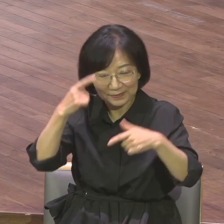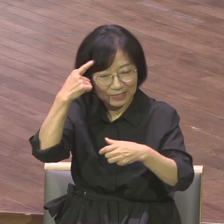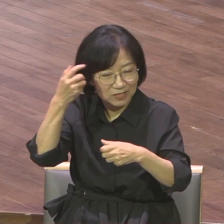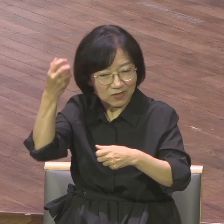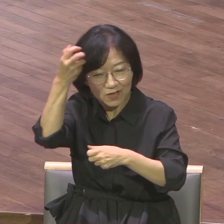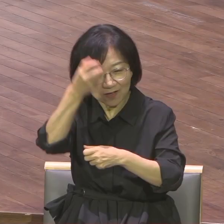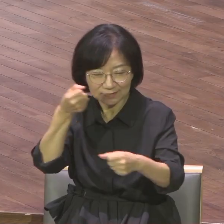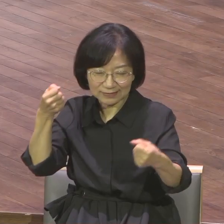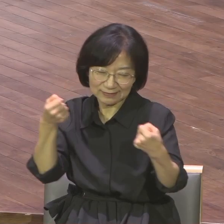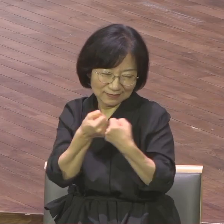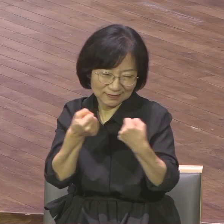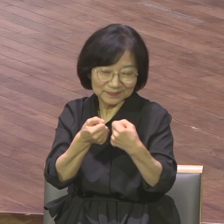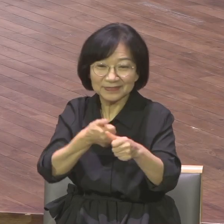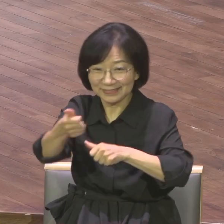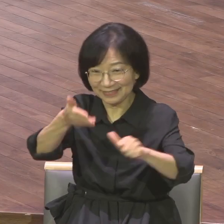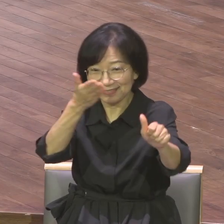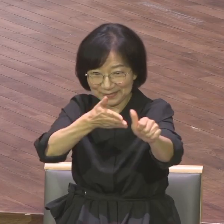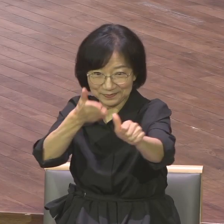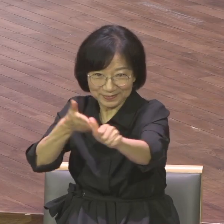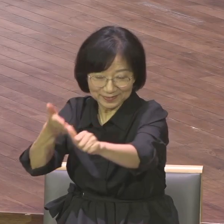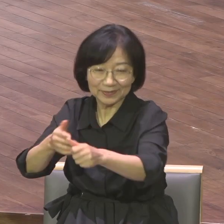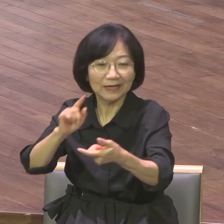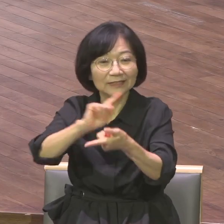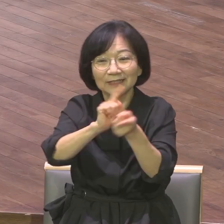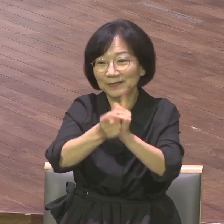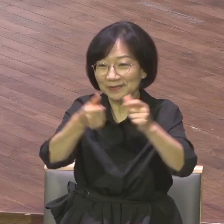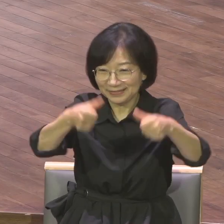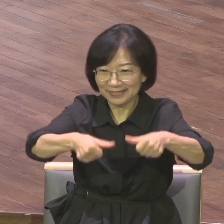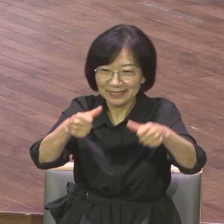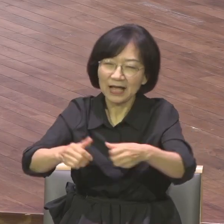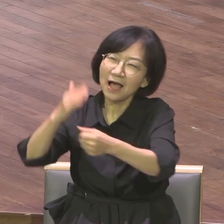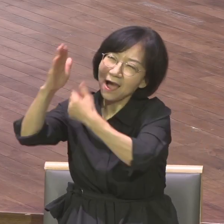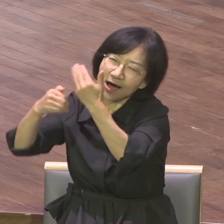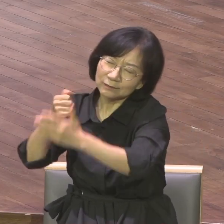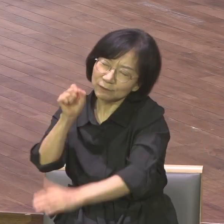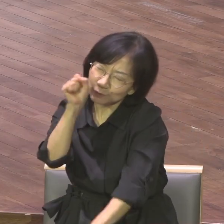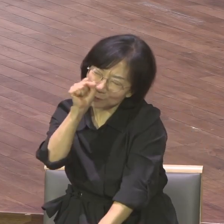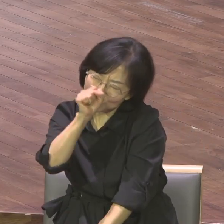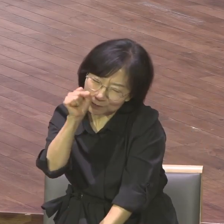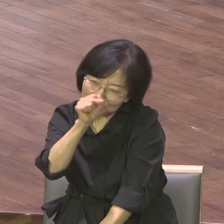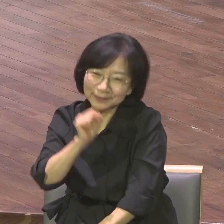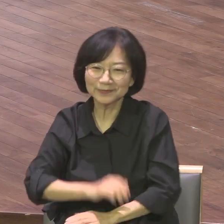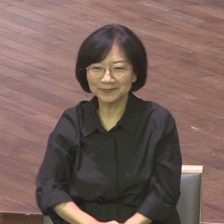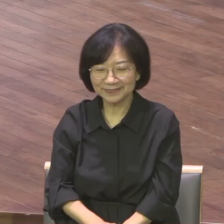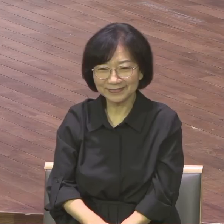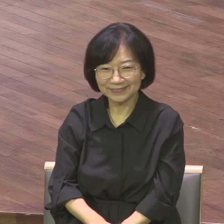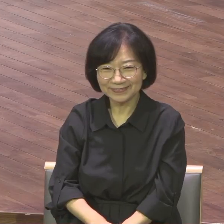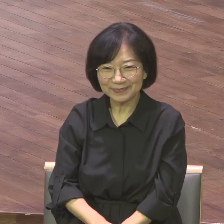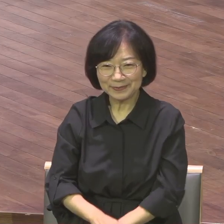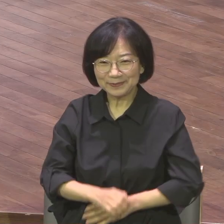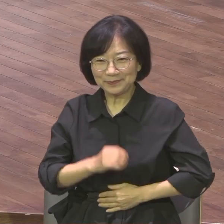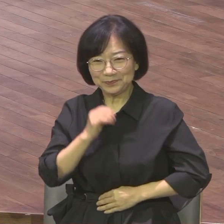바랍니다. 서로 인사합시다. 하나님은 참 좋으신 분입니다.